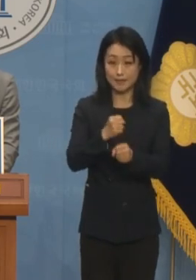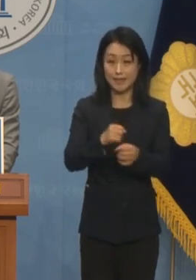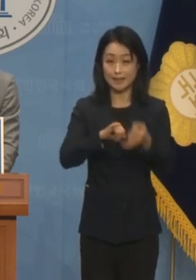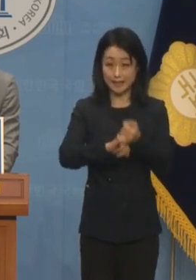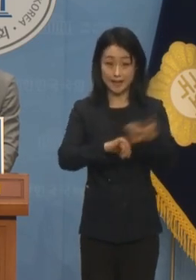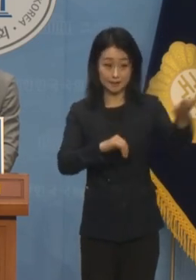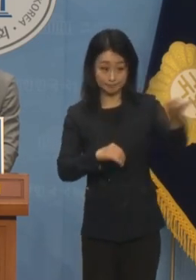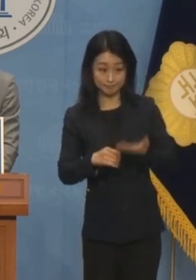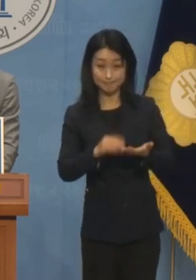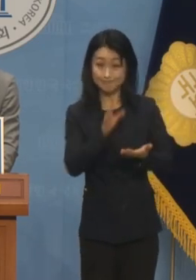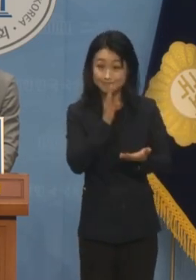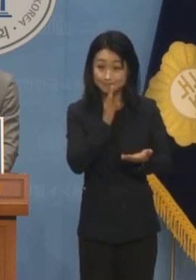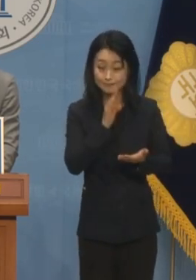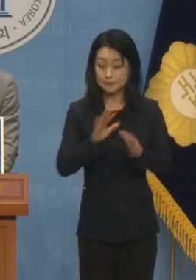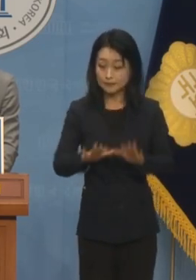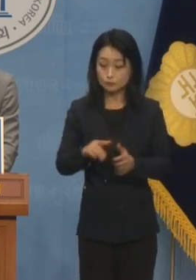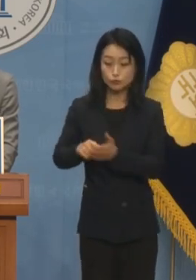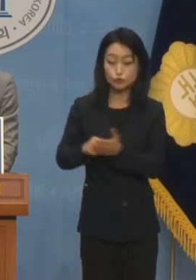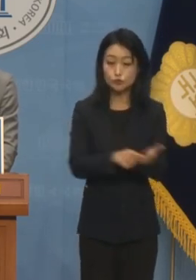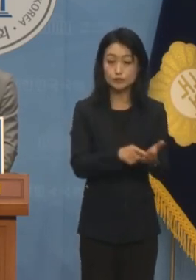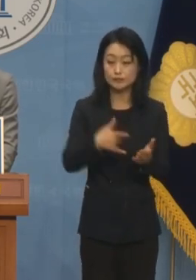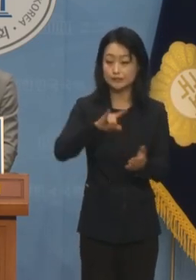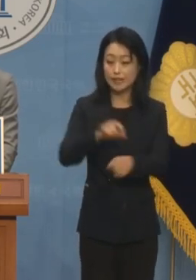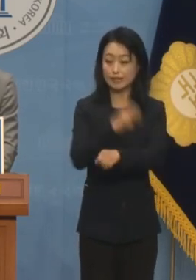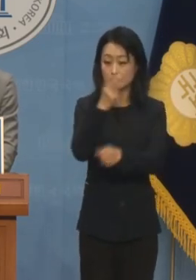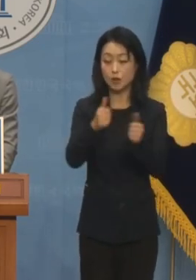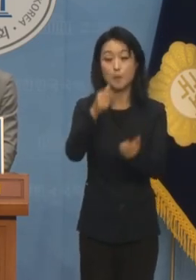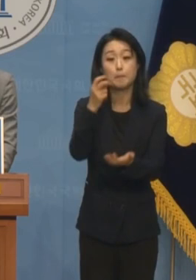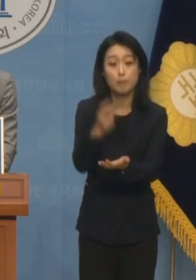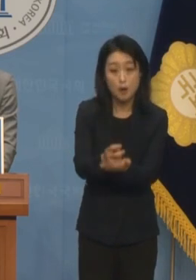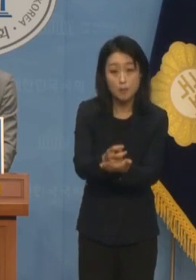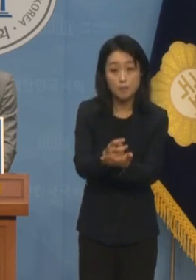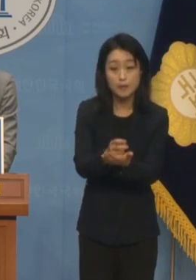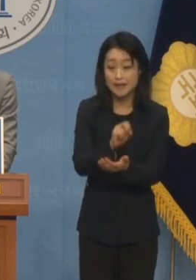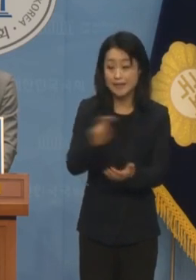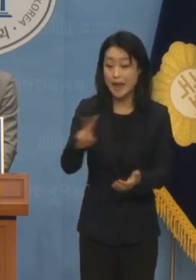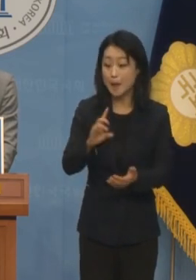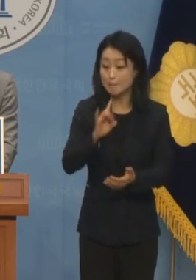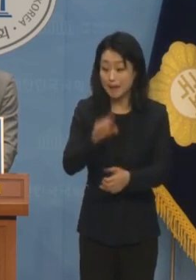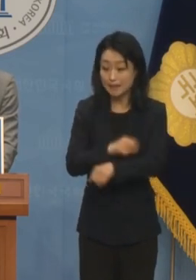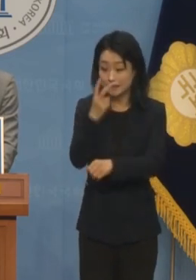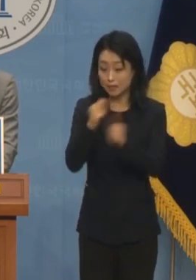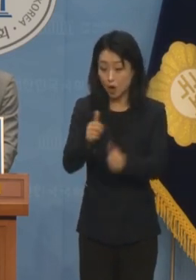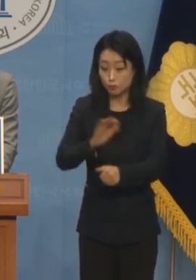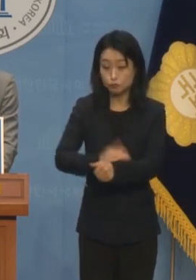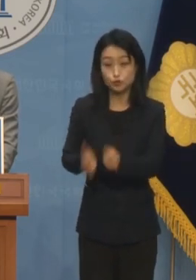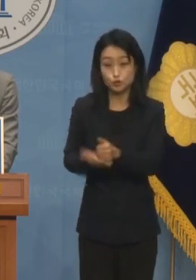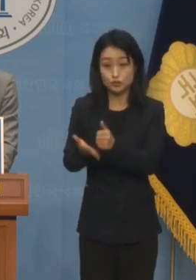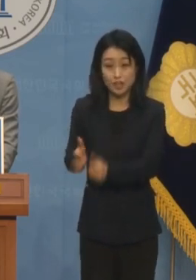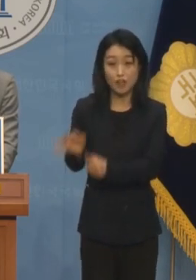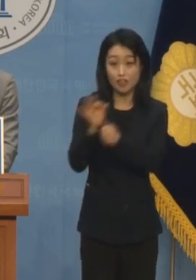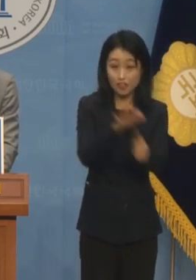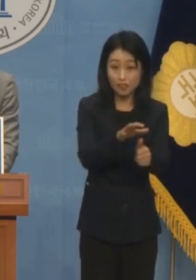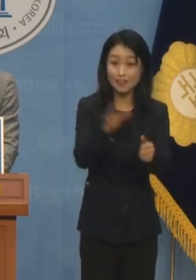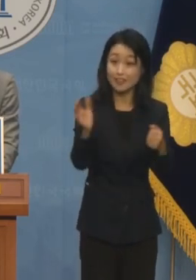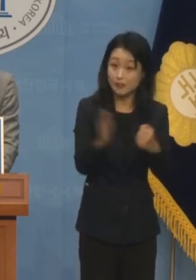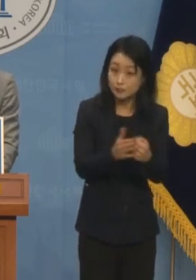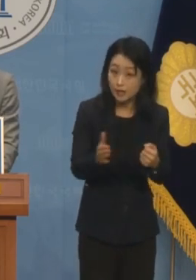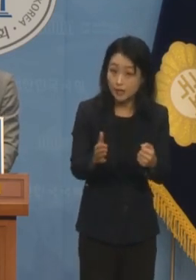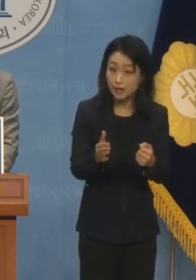지금 국회에서 추진하는 체해병 특검법이 야당만 특별검사를 추천하도록 되어 있기 때문에